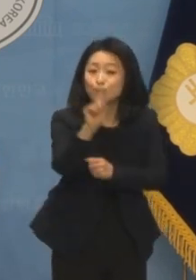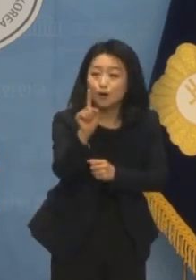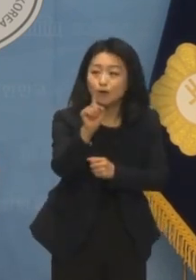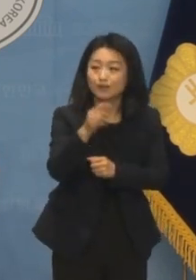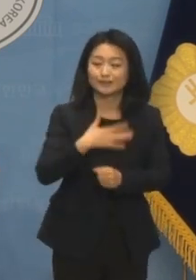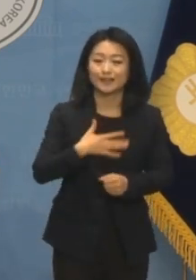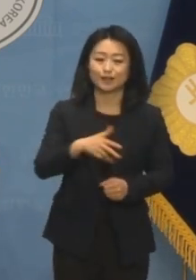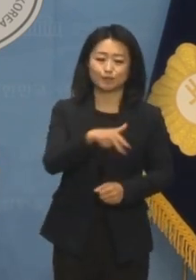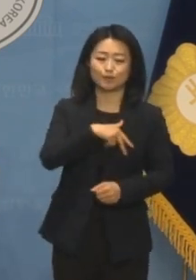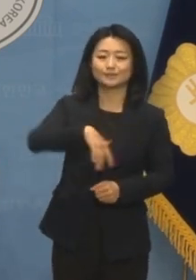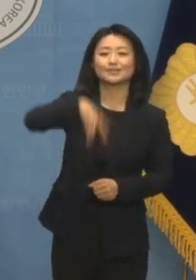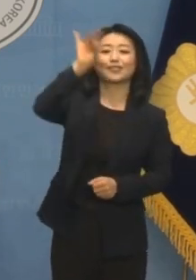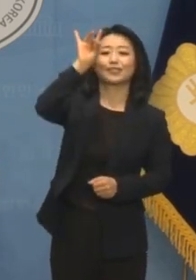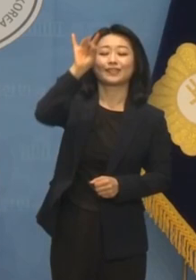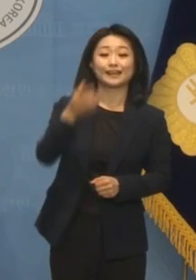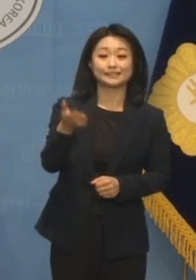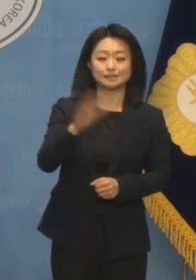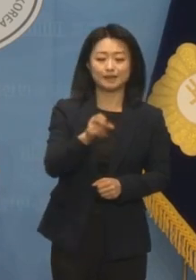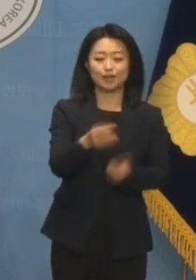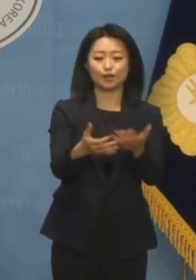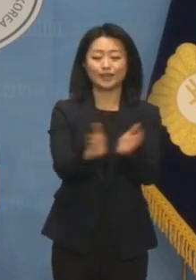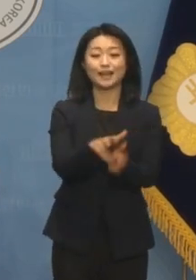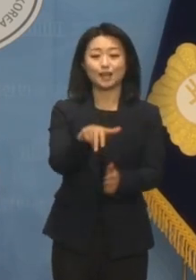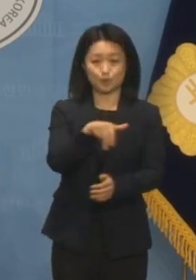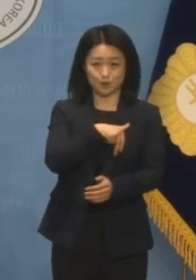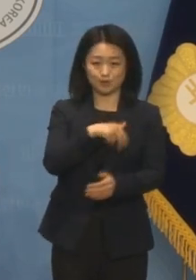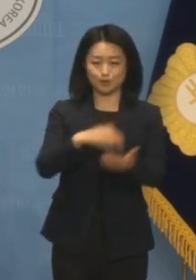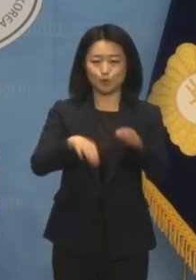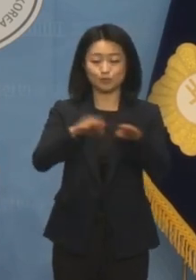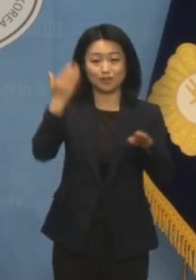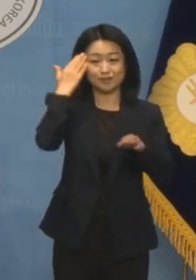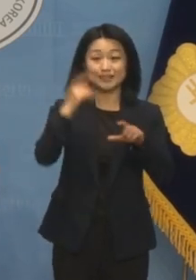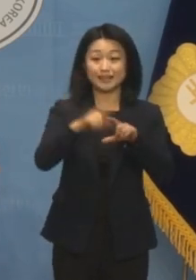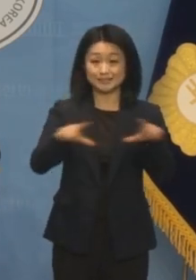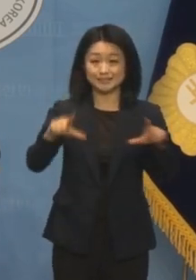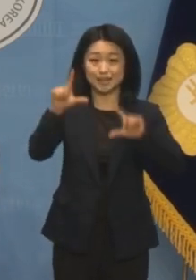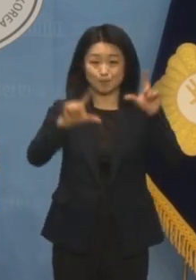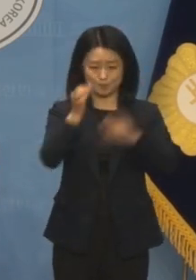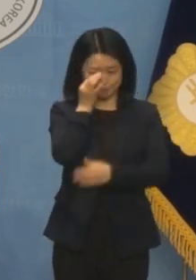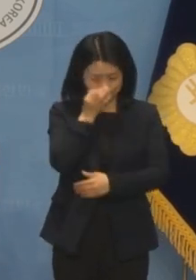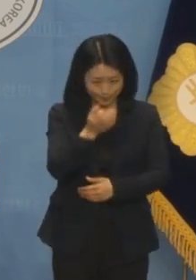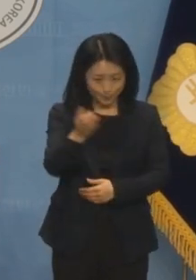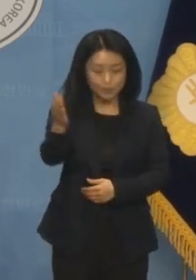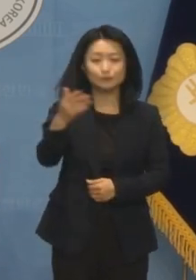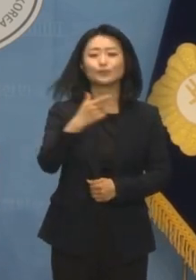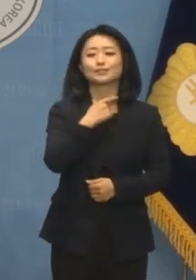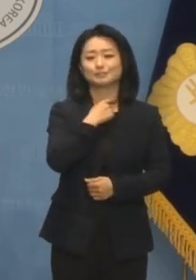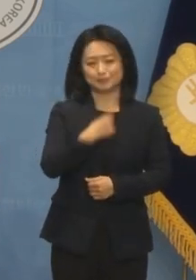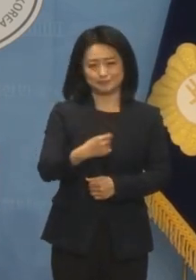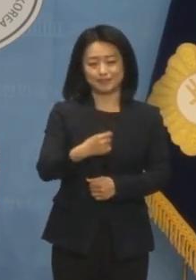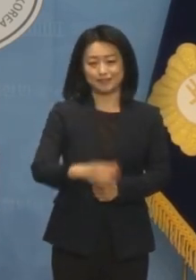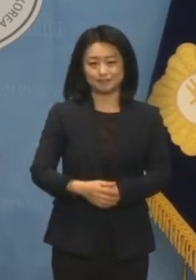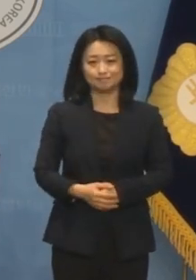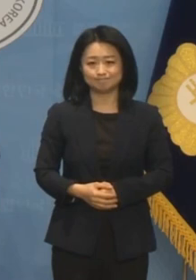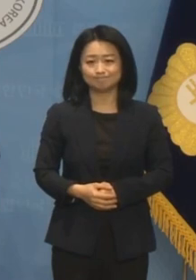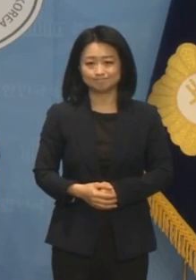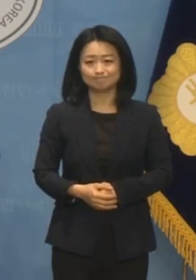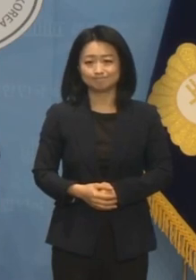초선 의원이지만 여당의 일원으로서 공정과 상식을 지키고자 하는 모습을 국민께 보여드리고 싶었기 때문입니다.